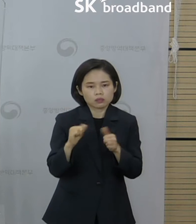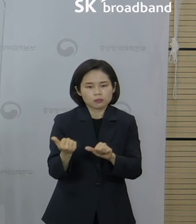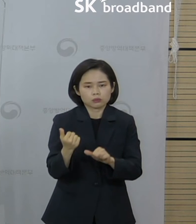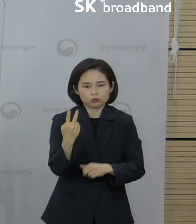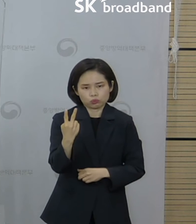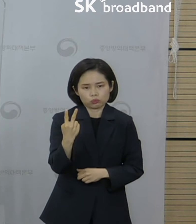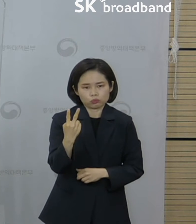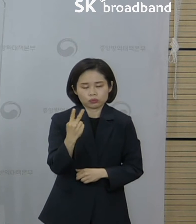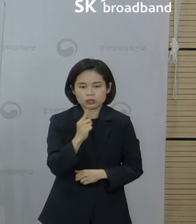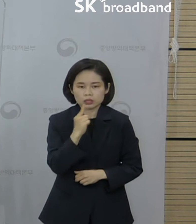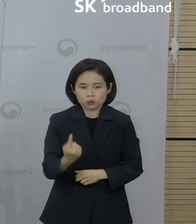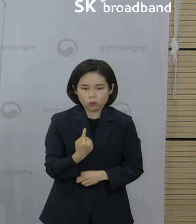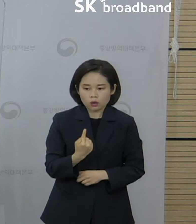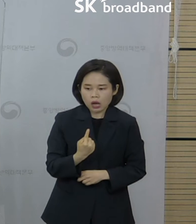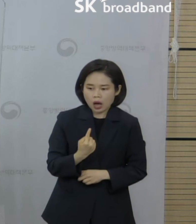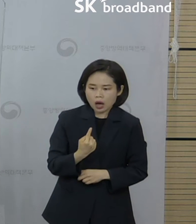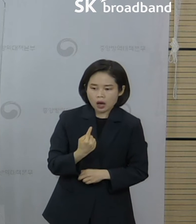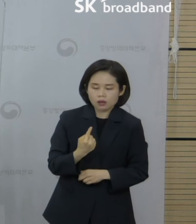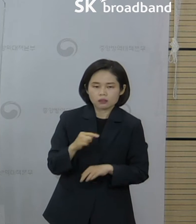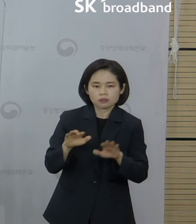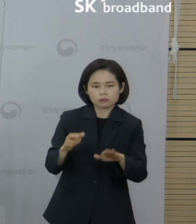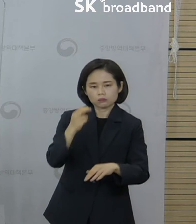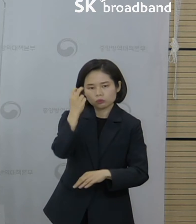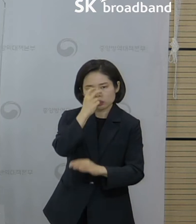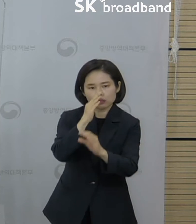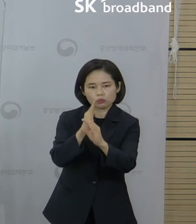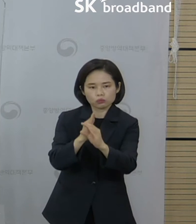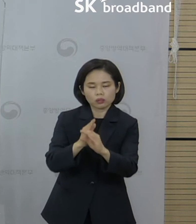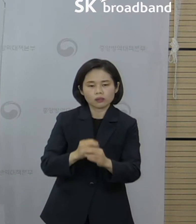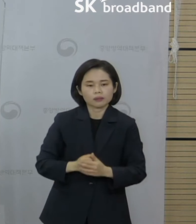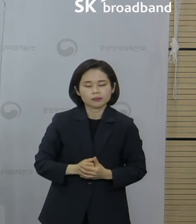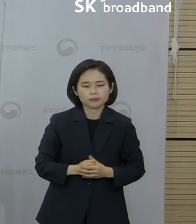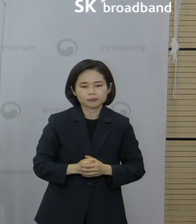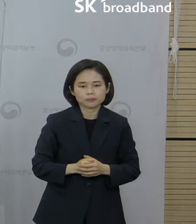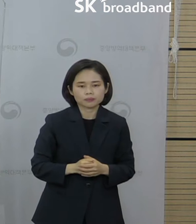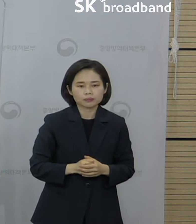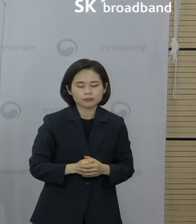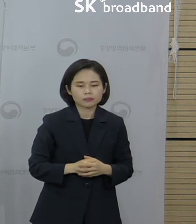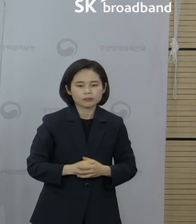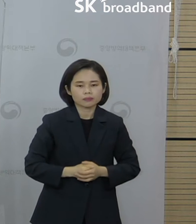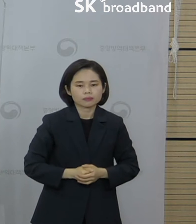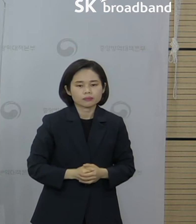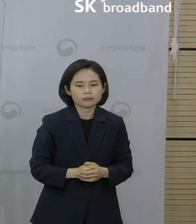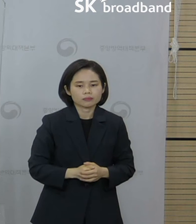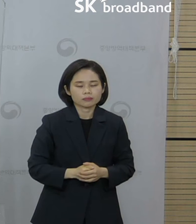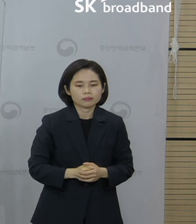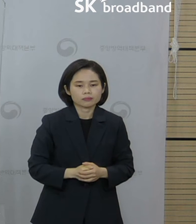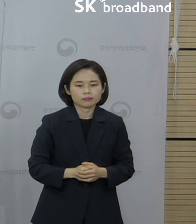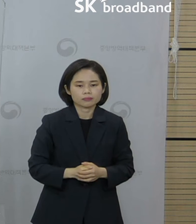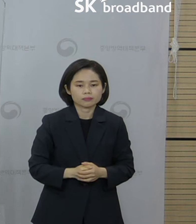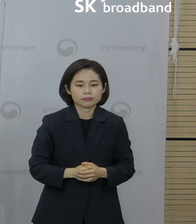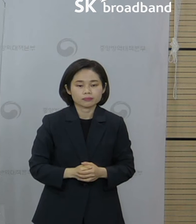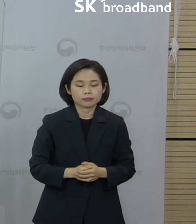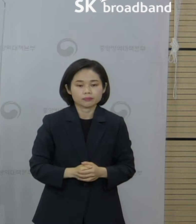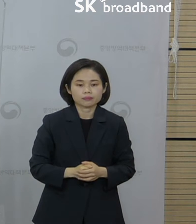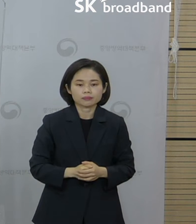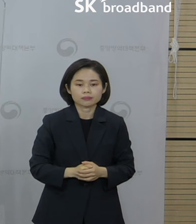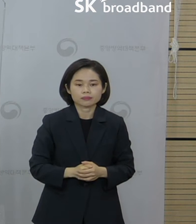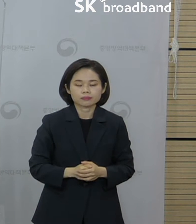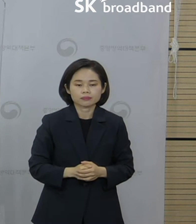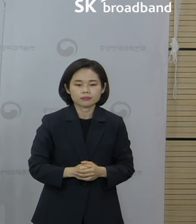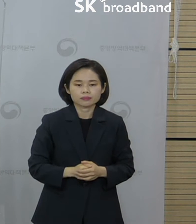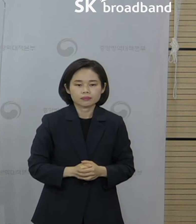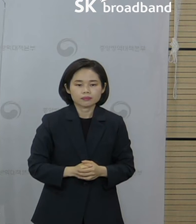신고되어 조사를 진행하고 있습니다. 말씀드리도록 하겠습니다.